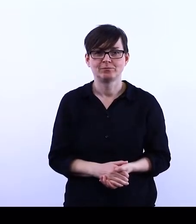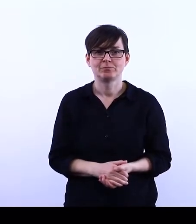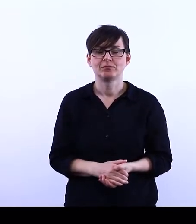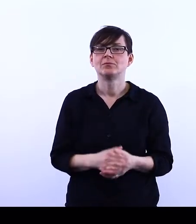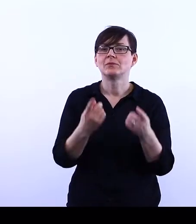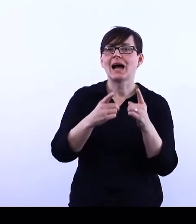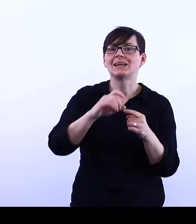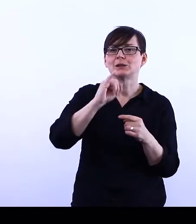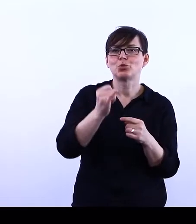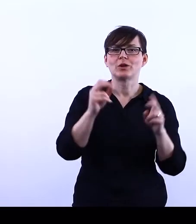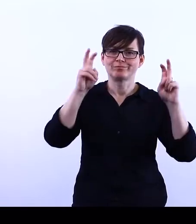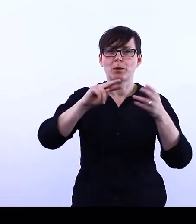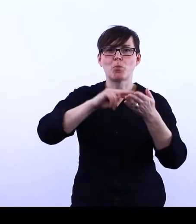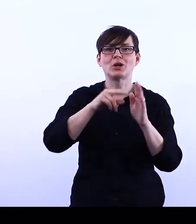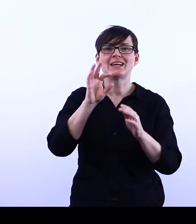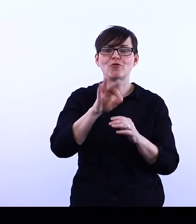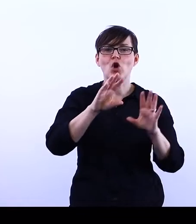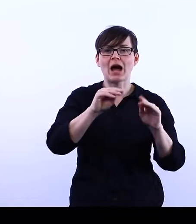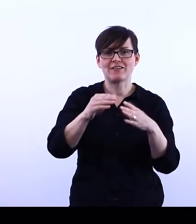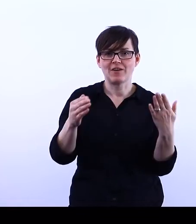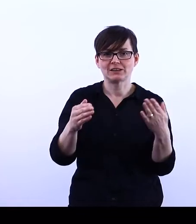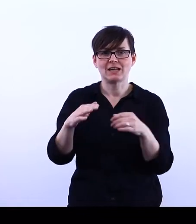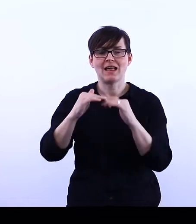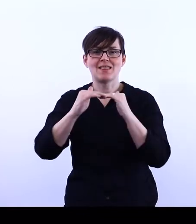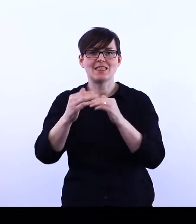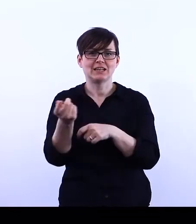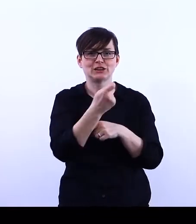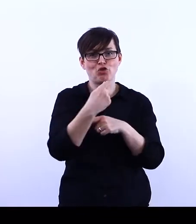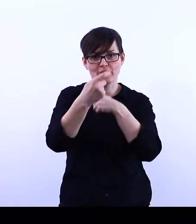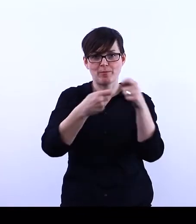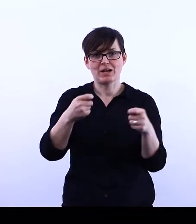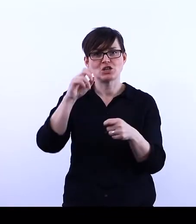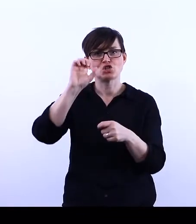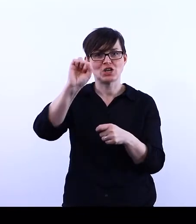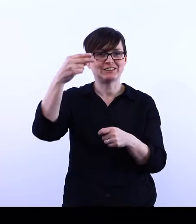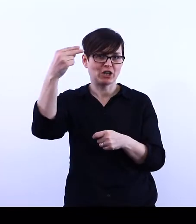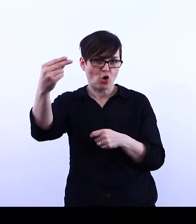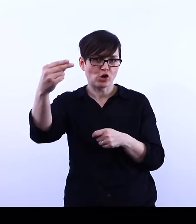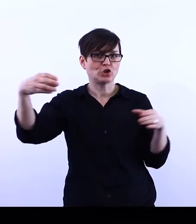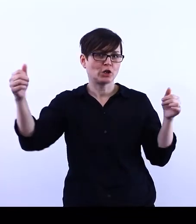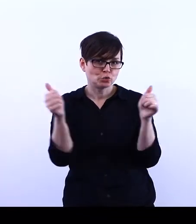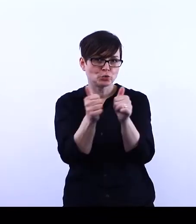Politik zum Anfassen, die mit dem Landesfeuerwehrverband Schleswig-Holstein unterwegs sind,